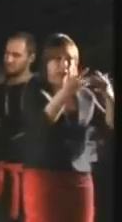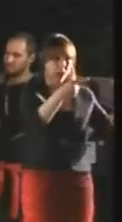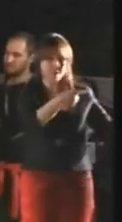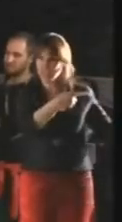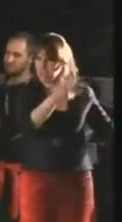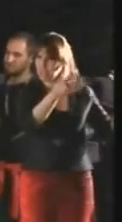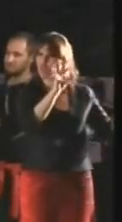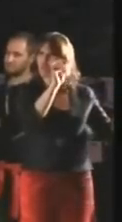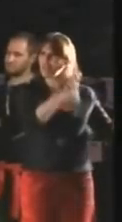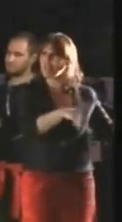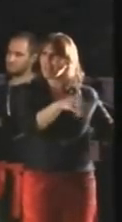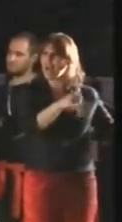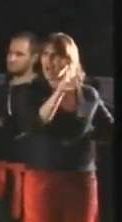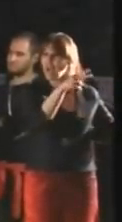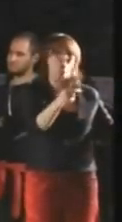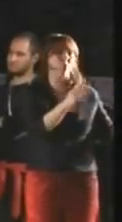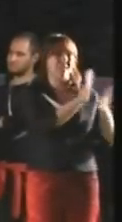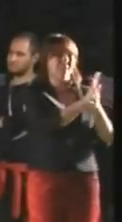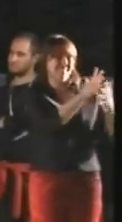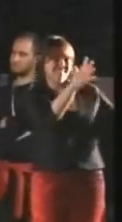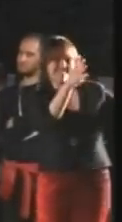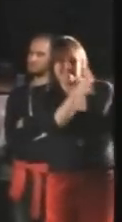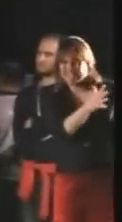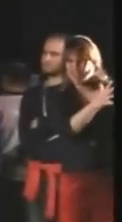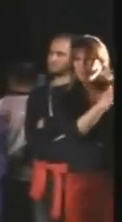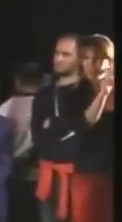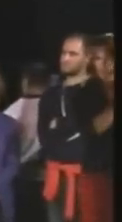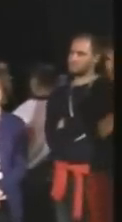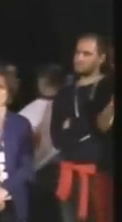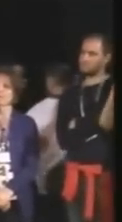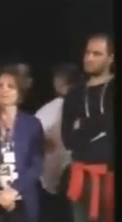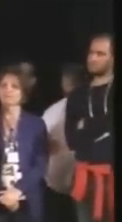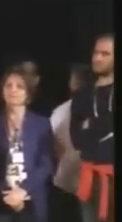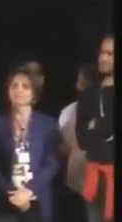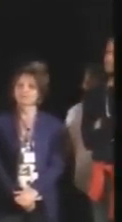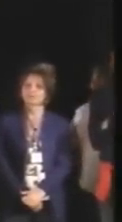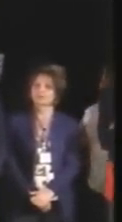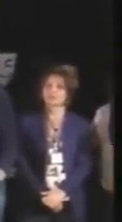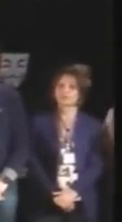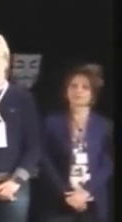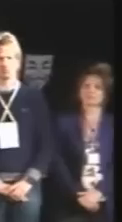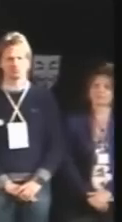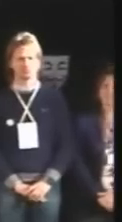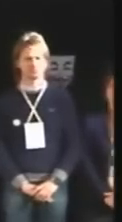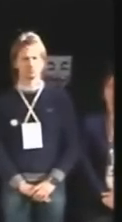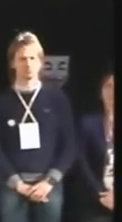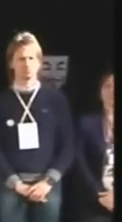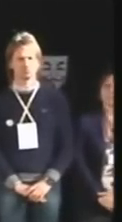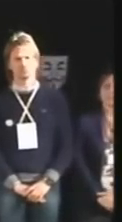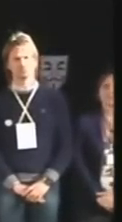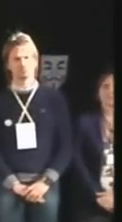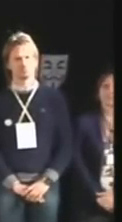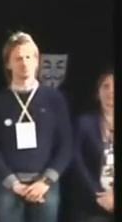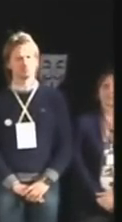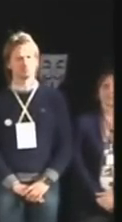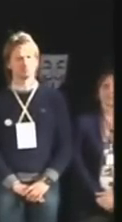costano 50.000 euro, sono enormi. I cittadini vanno dentro il comune, vanno dentro la stampante, pagano quello che si devono